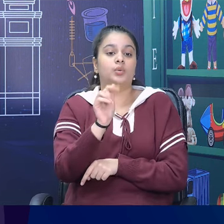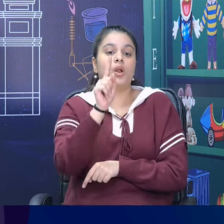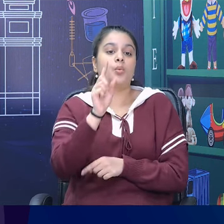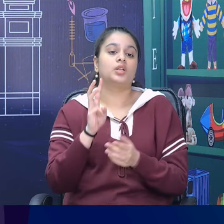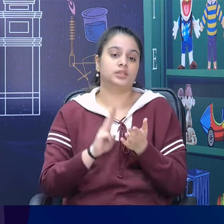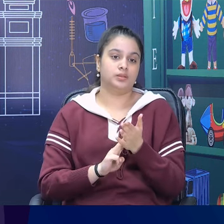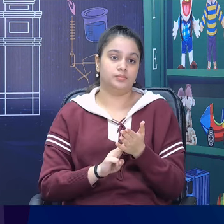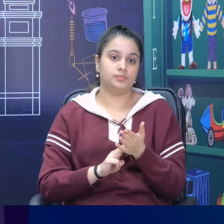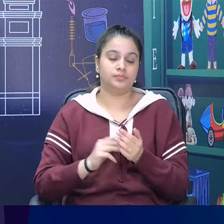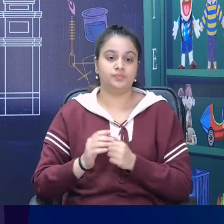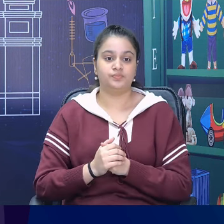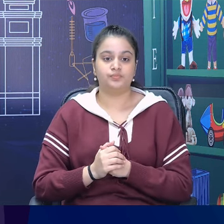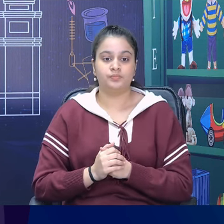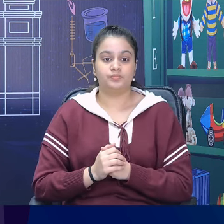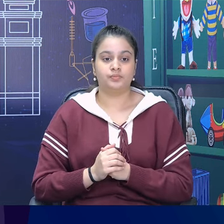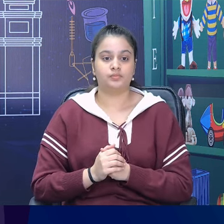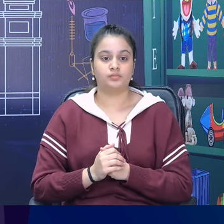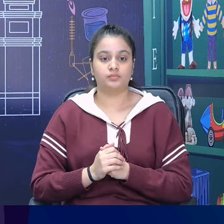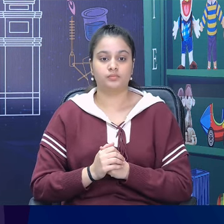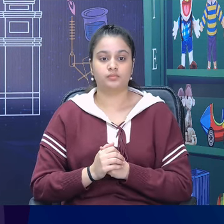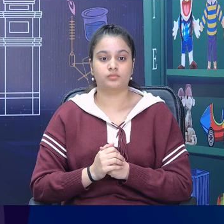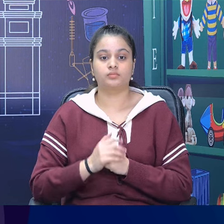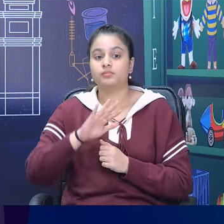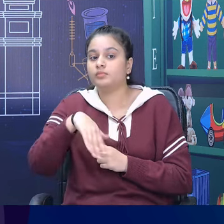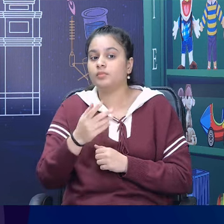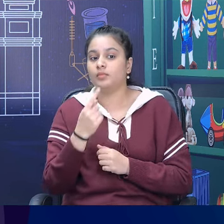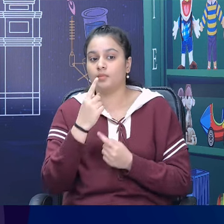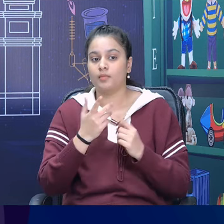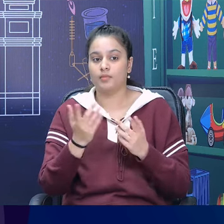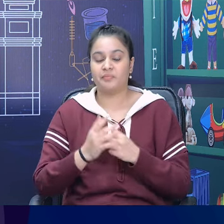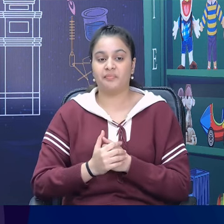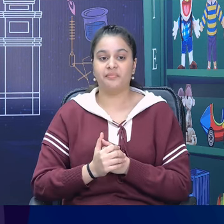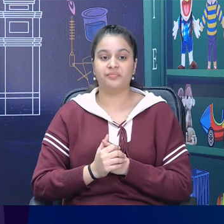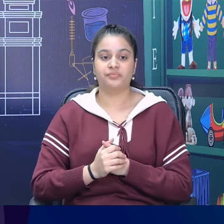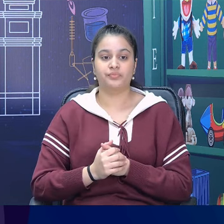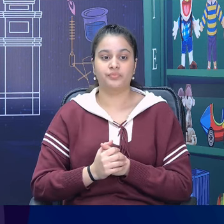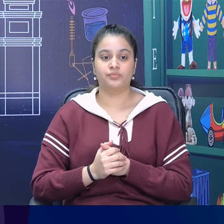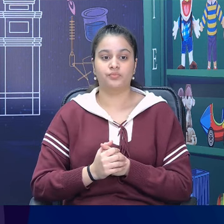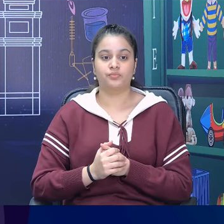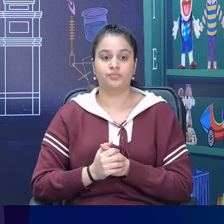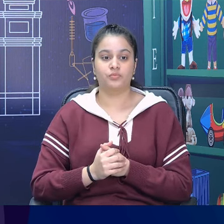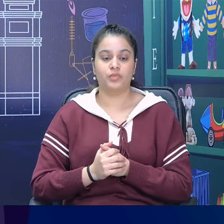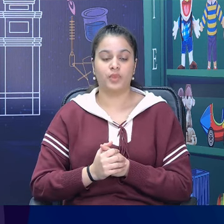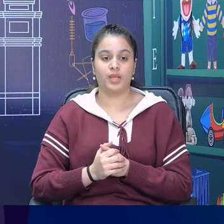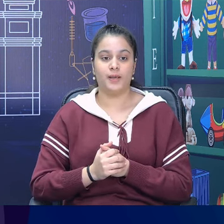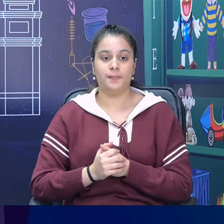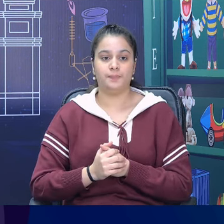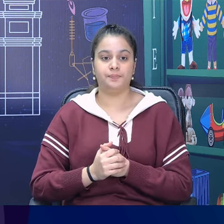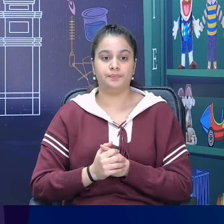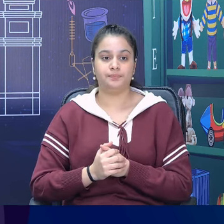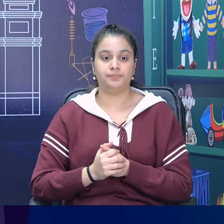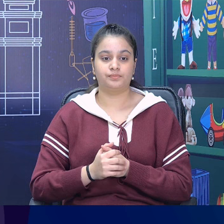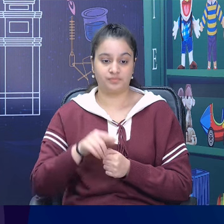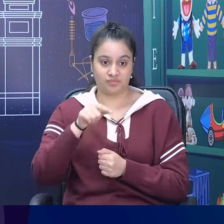रिप्रेजेंट करता है √2 लाई करता है आगे हम फर्द हम बात करते हैं जब हमारी जब बात करती है तो हम जब इनकी